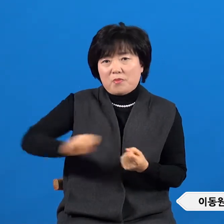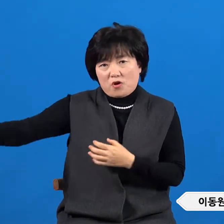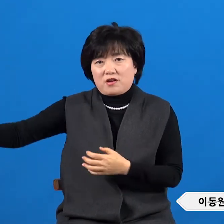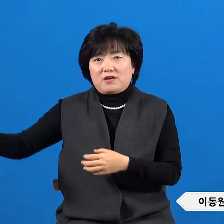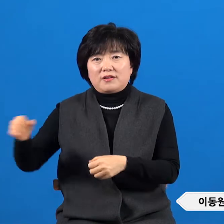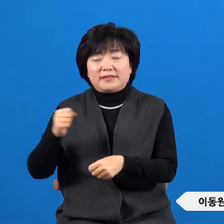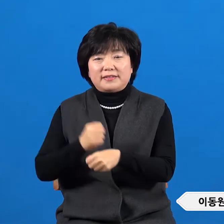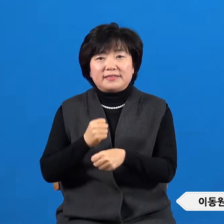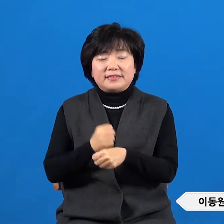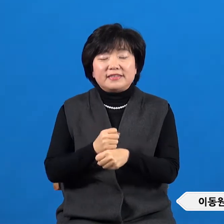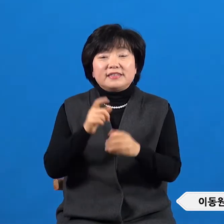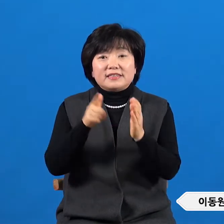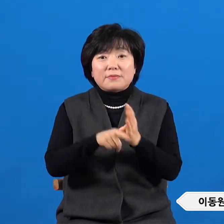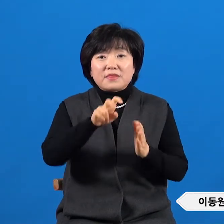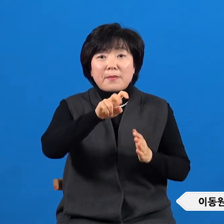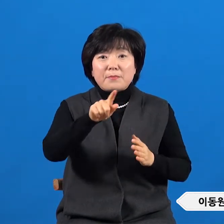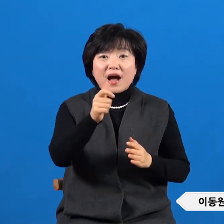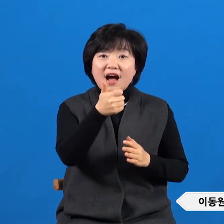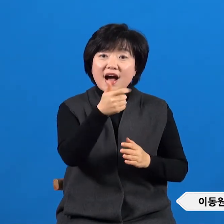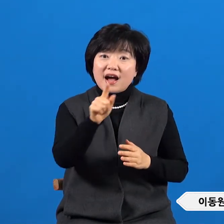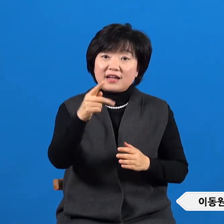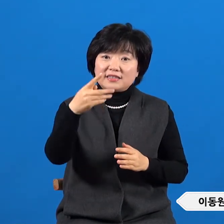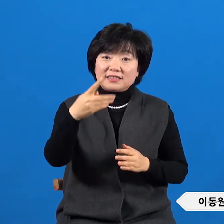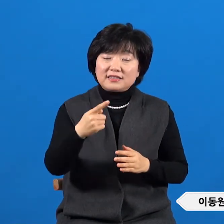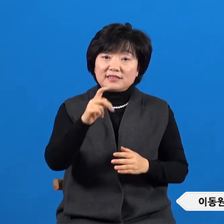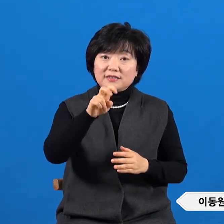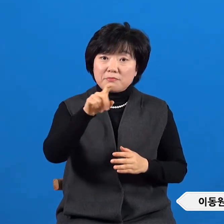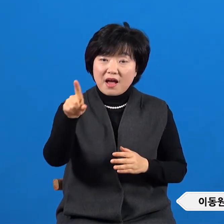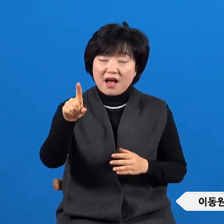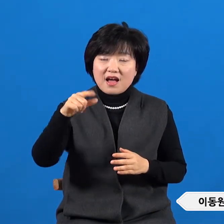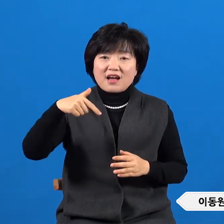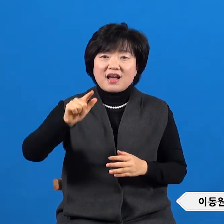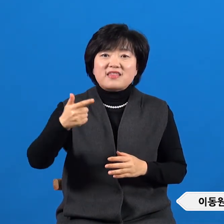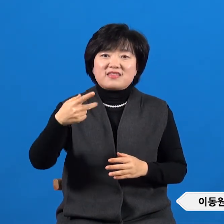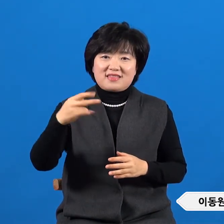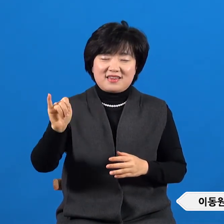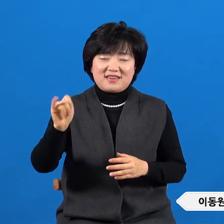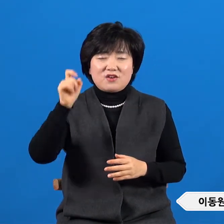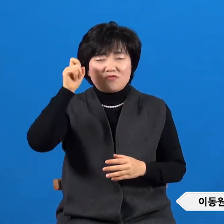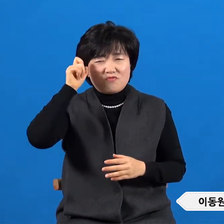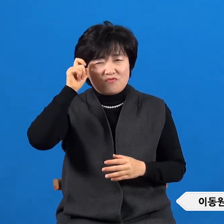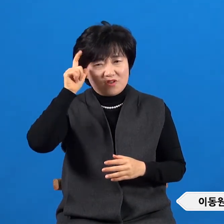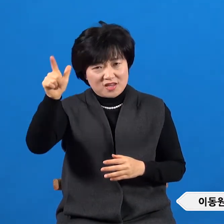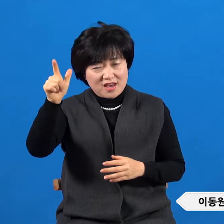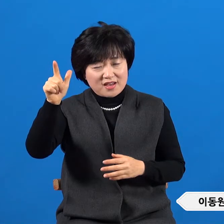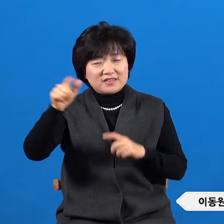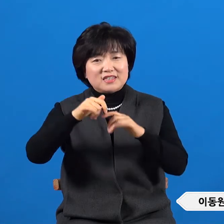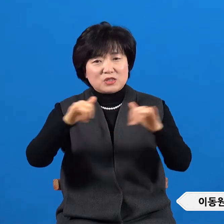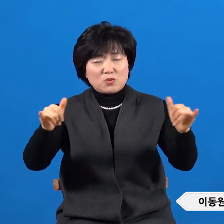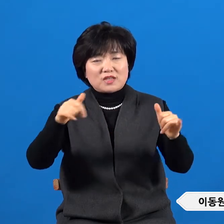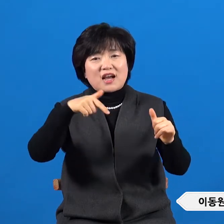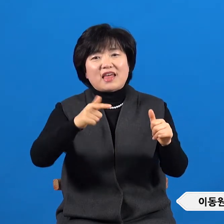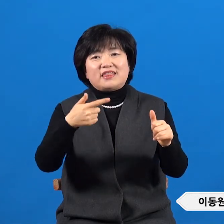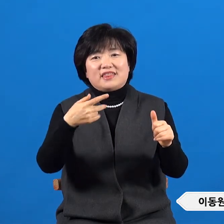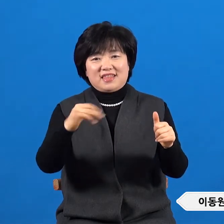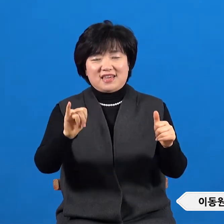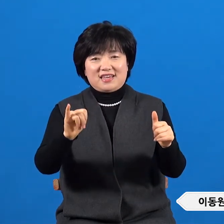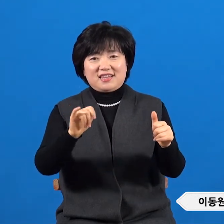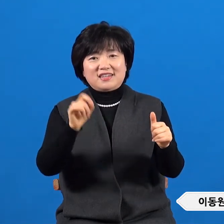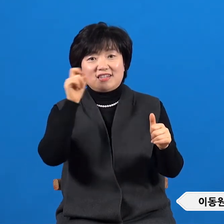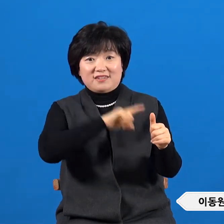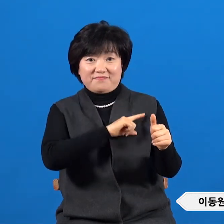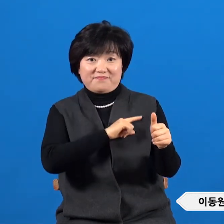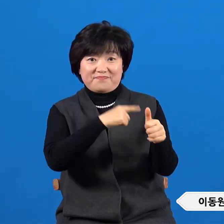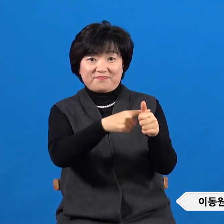사람들은 이런 그에게 별명을 붙여주었습니다. 마하트마 간디, 위대한 혼